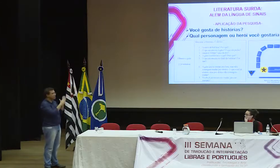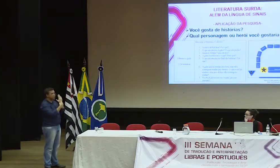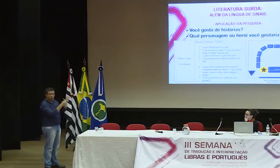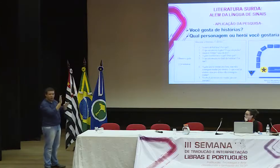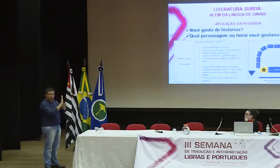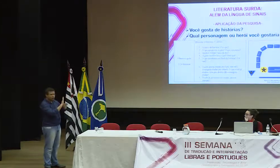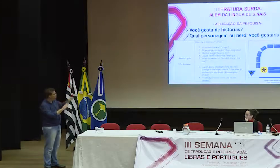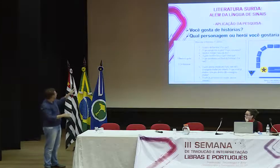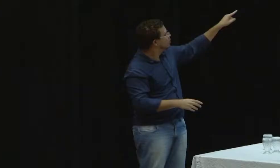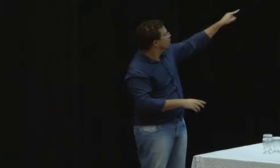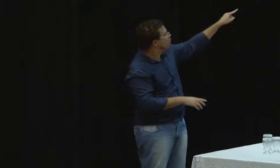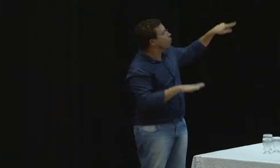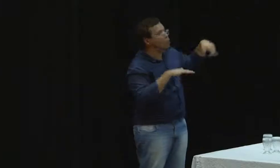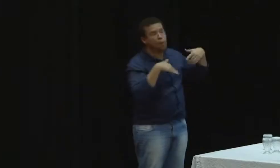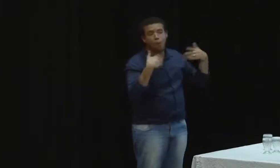relacionados à primeira e à segunda pergunta,